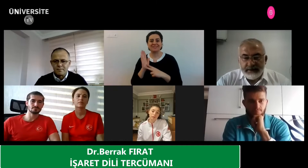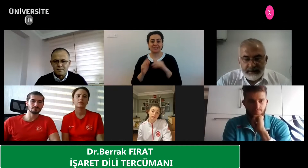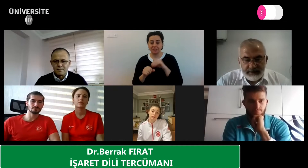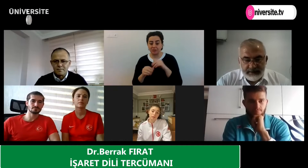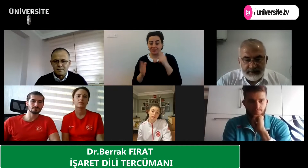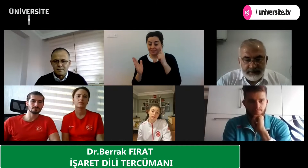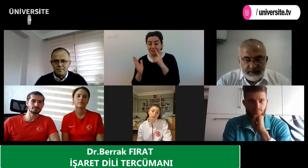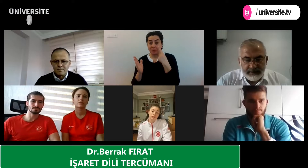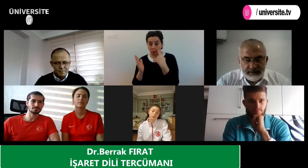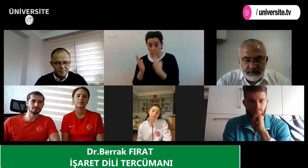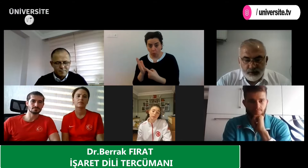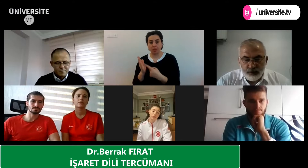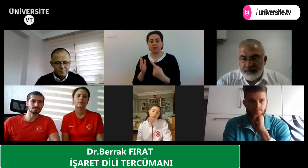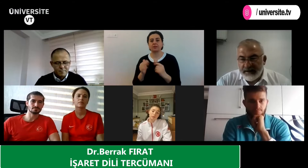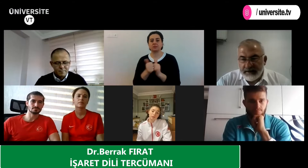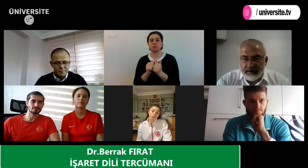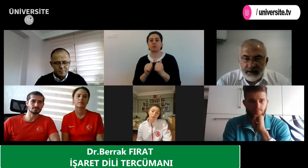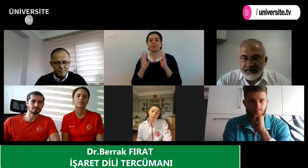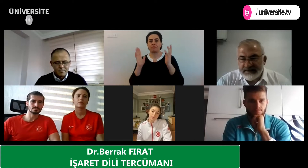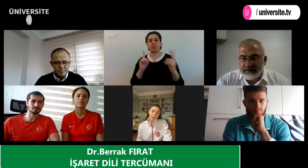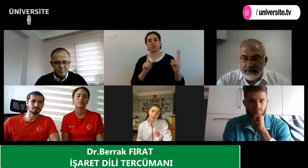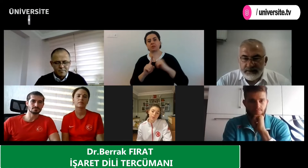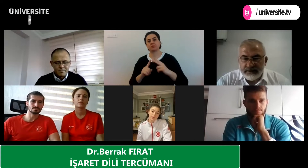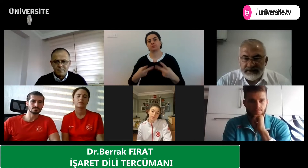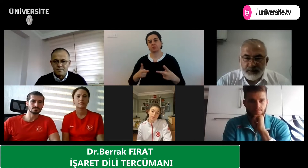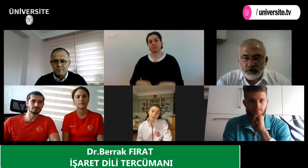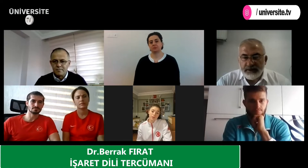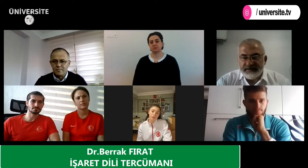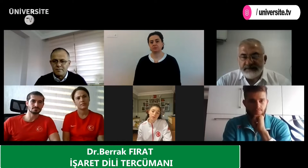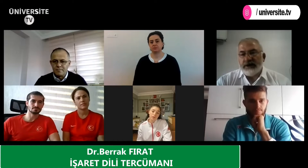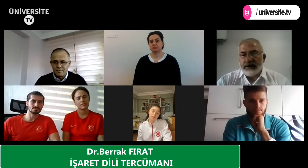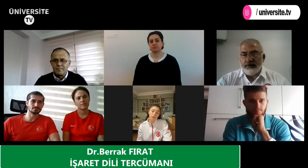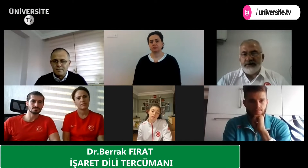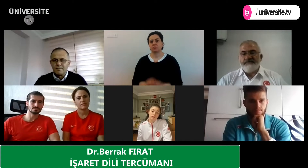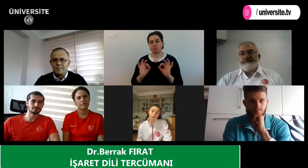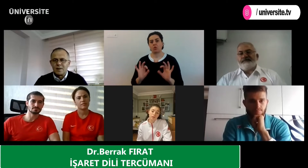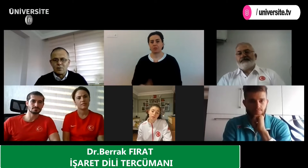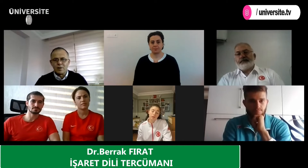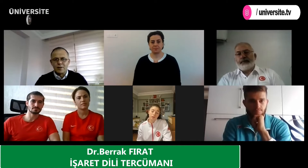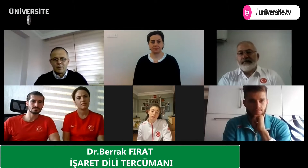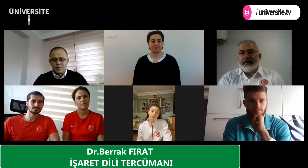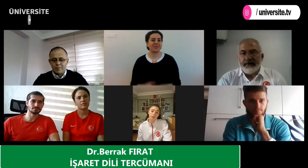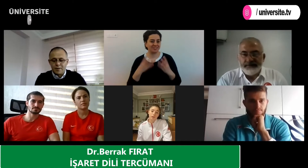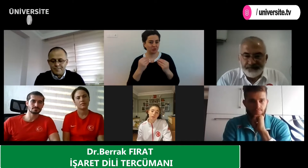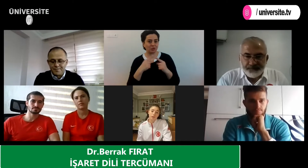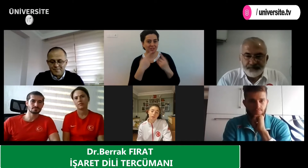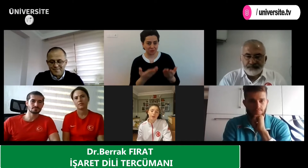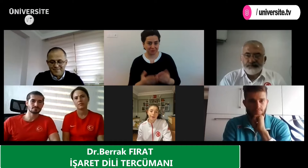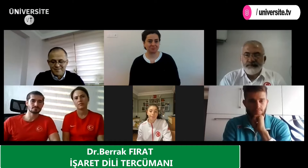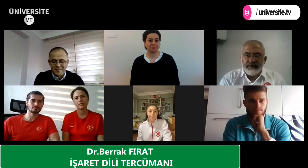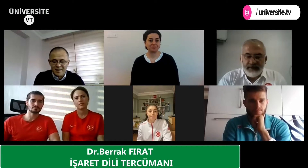olarak kulüp ve yapısı, sporcu yapısı bu şekilde hocam. Çok teşekkür ediyoruz